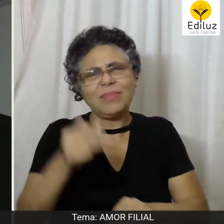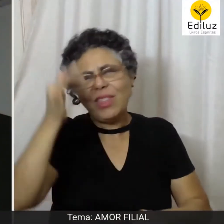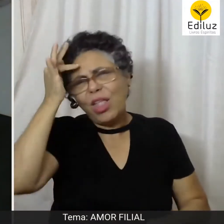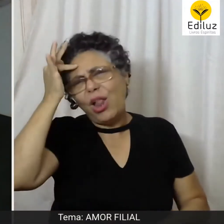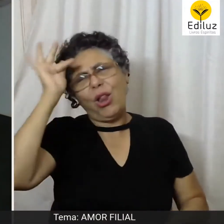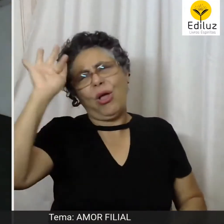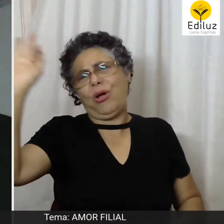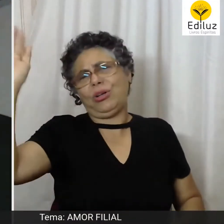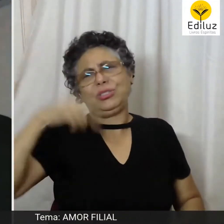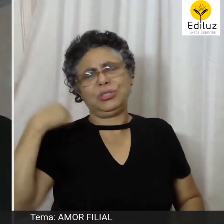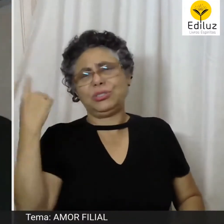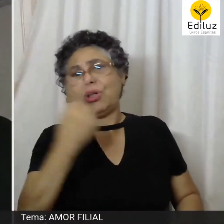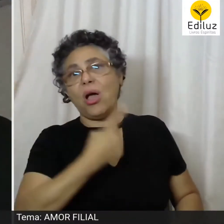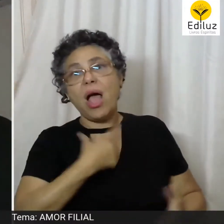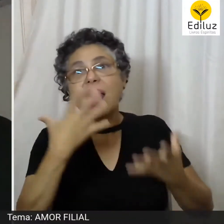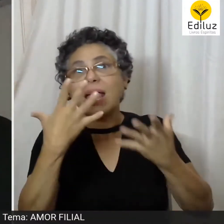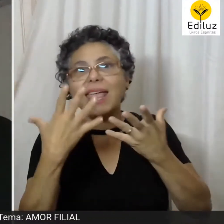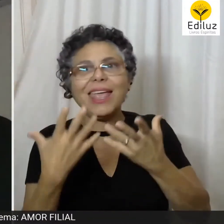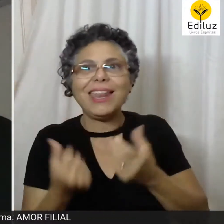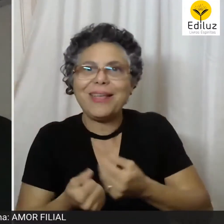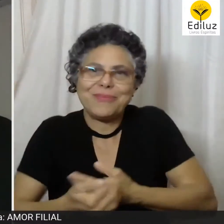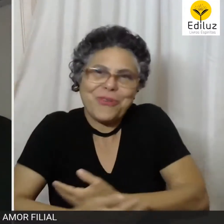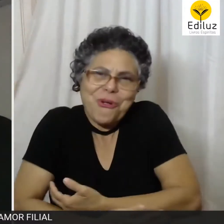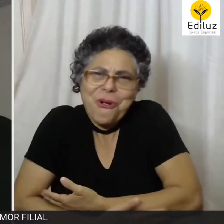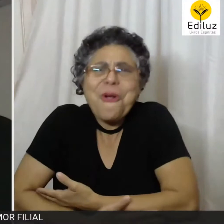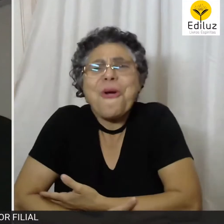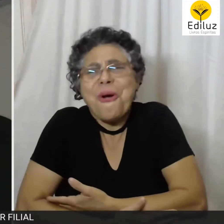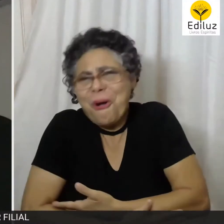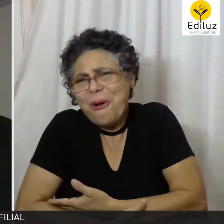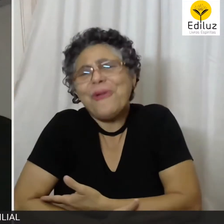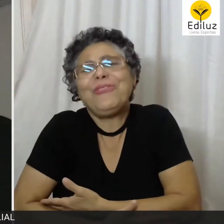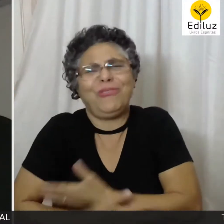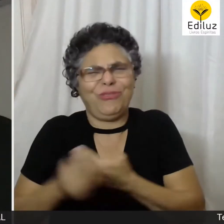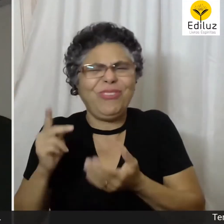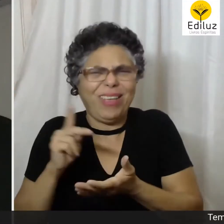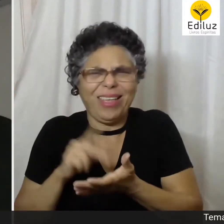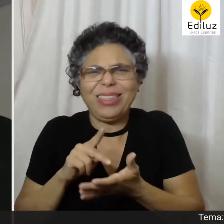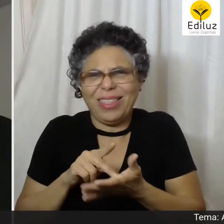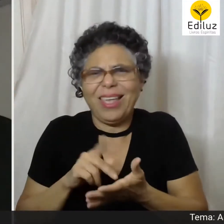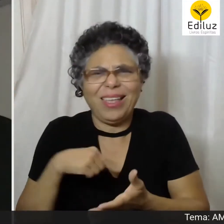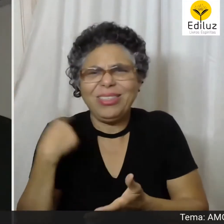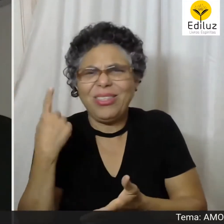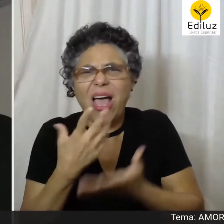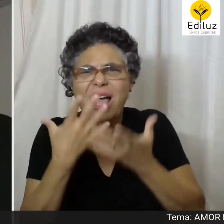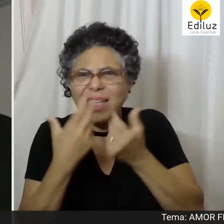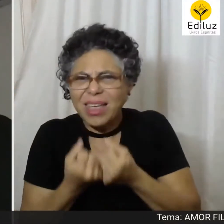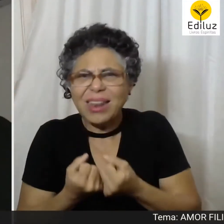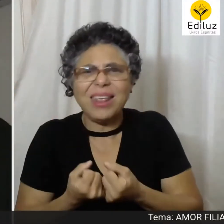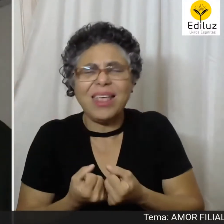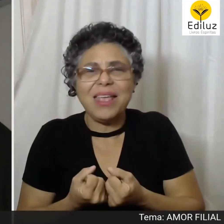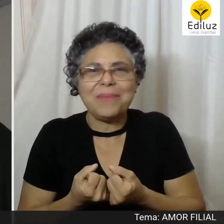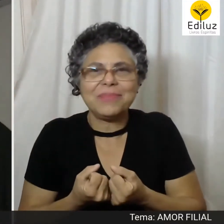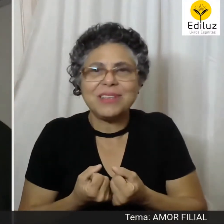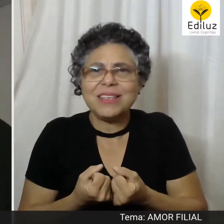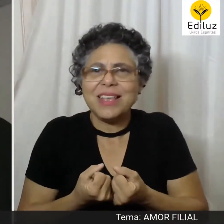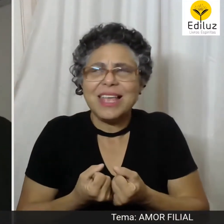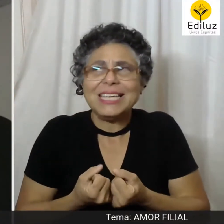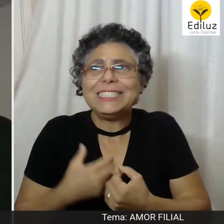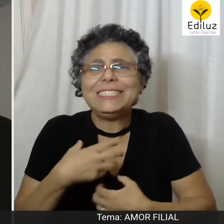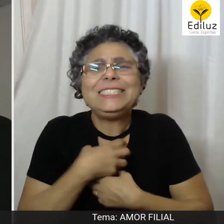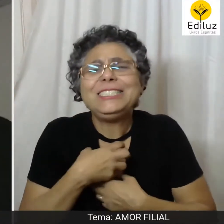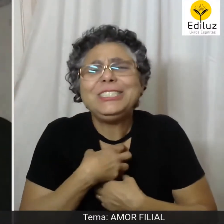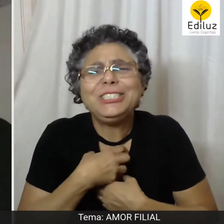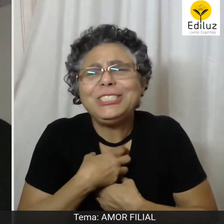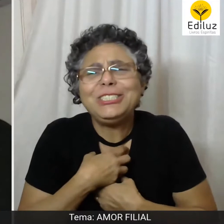todos nós queremos um colo. É lógico que todos nós, muitas vezes, sentimos a necessidade de ter os